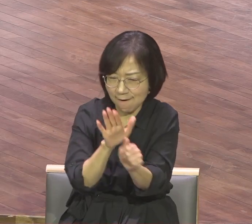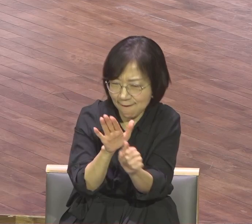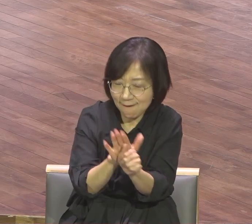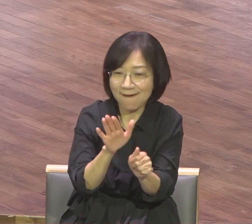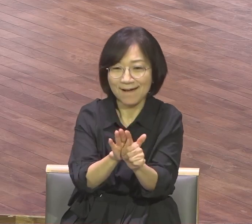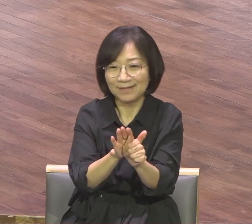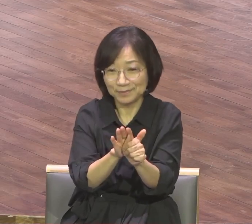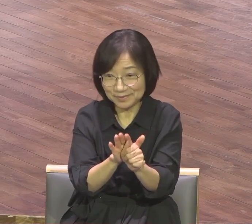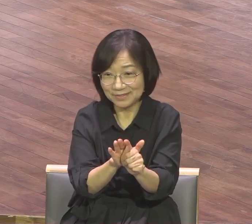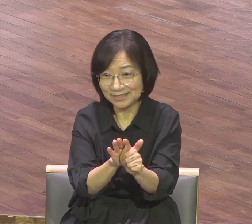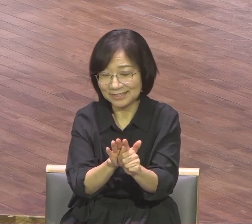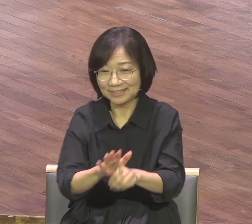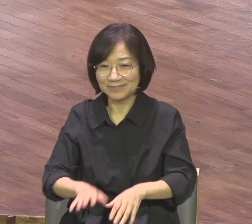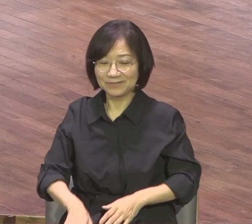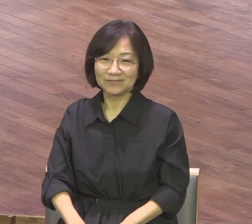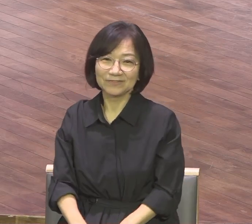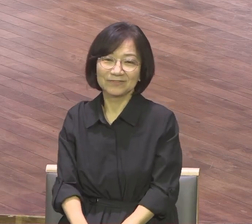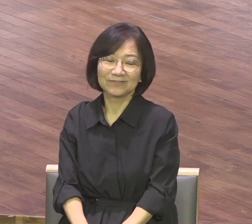제가 이것을